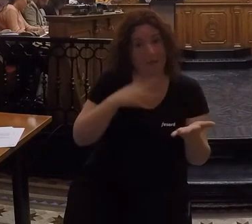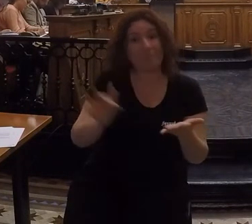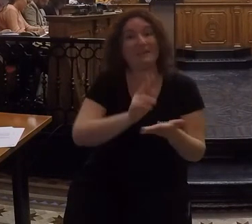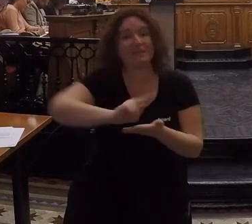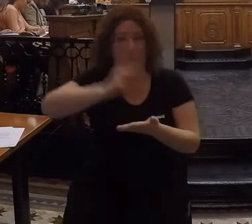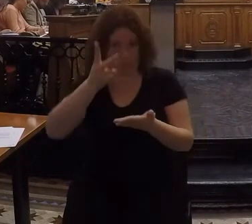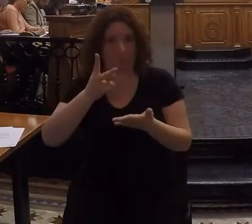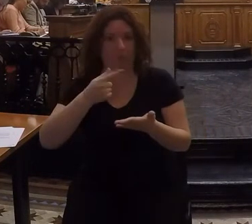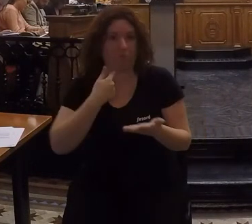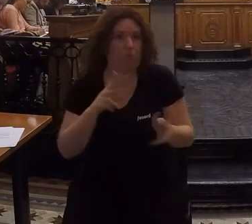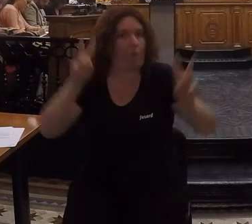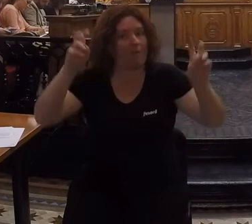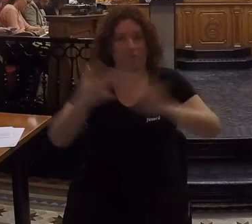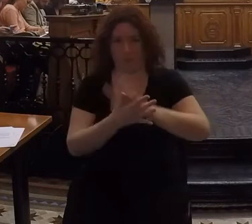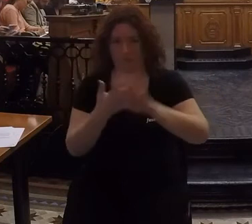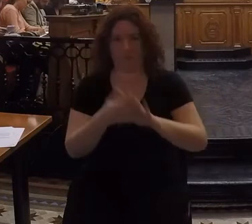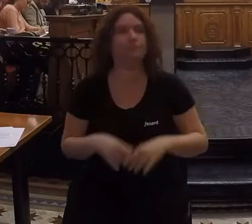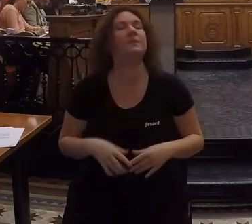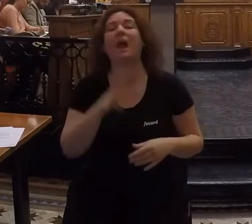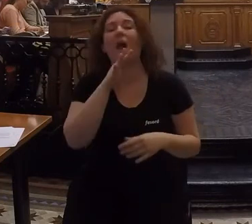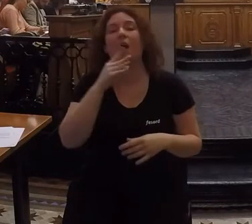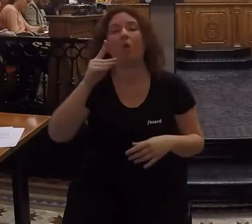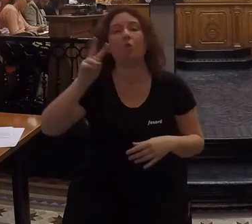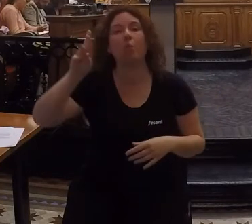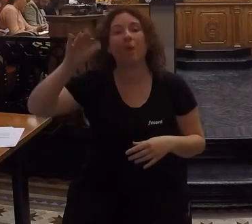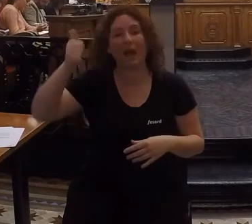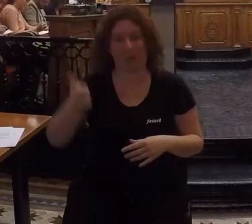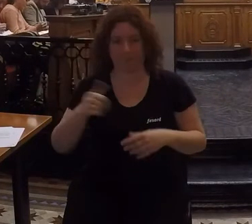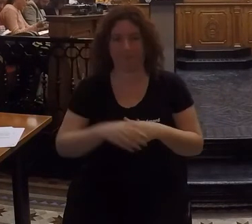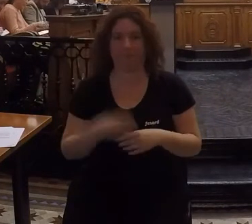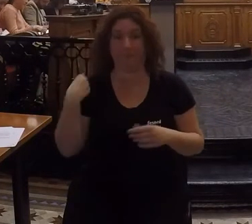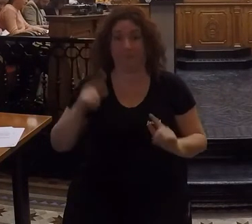Grupo Compromís. Tiene la palabra el señor Durá en primer lugar.